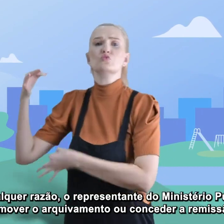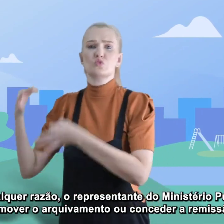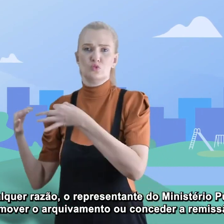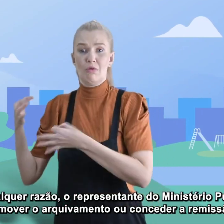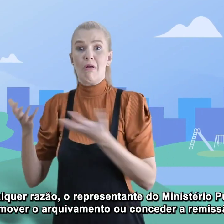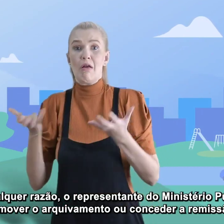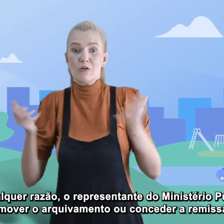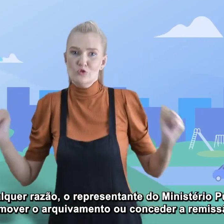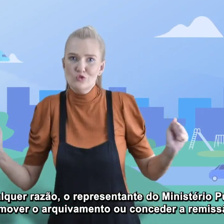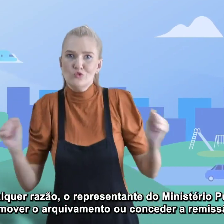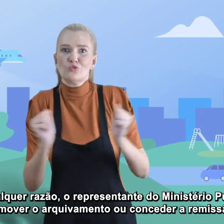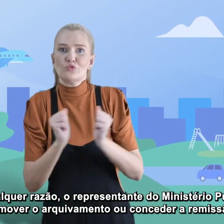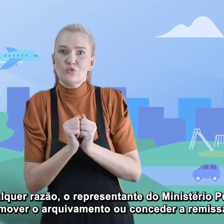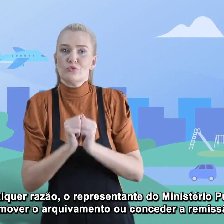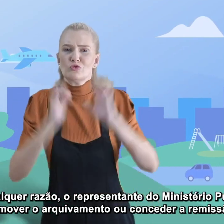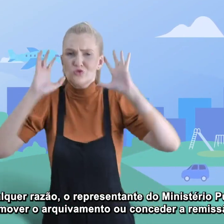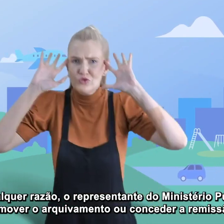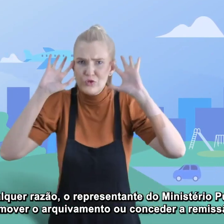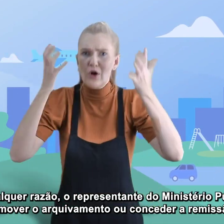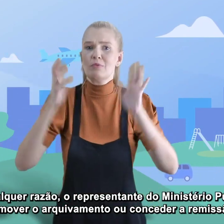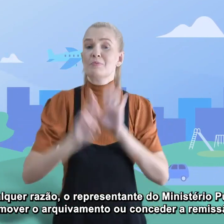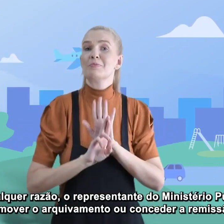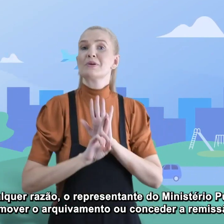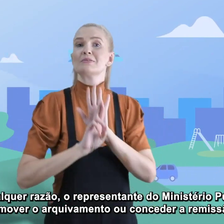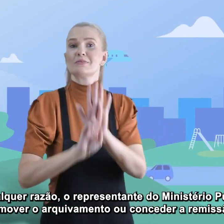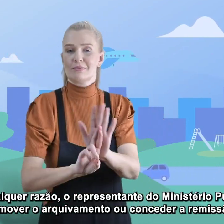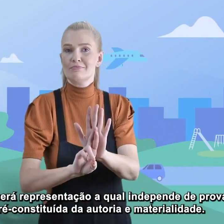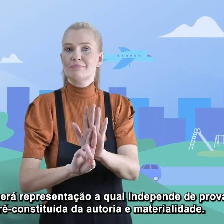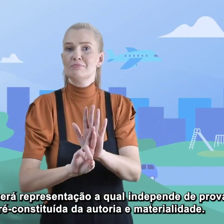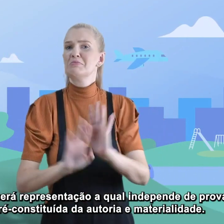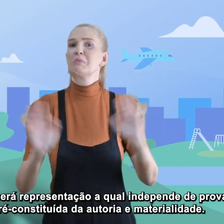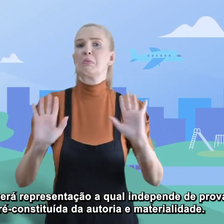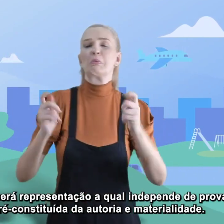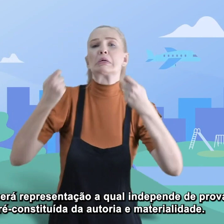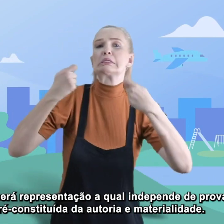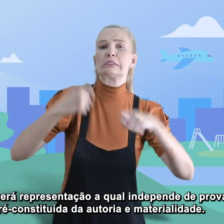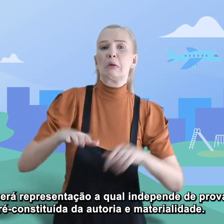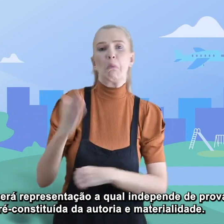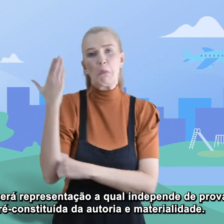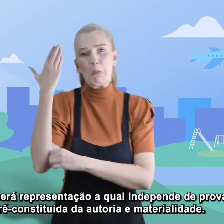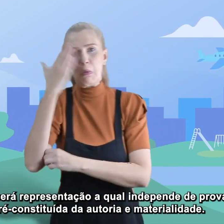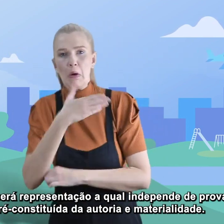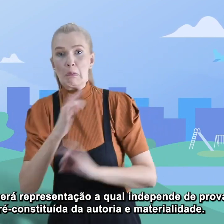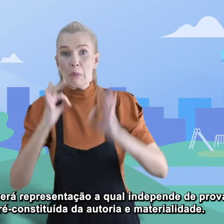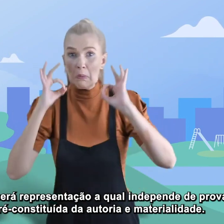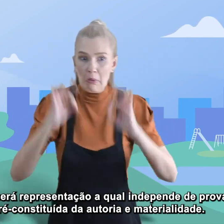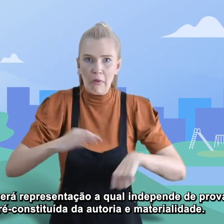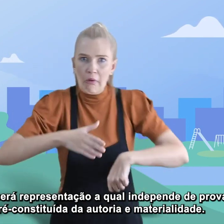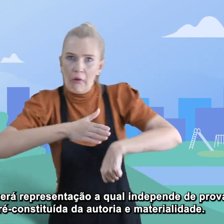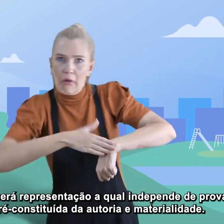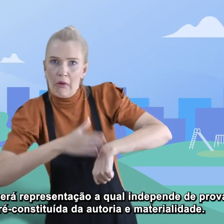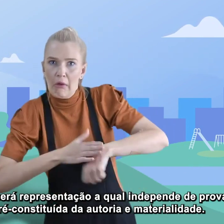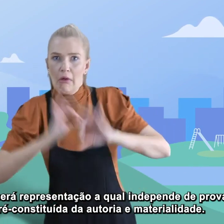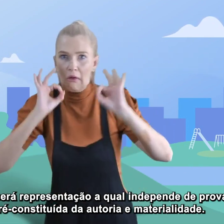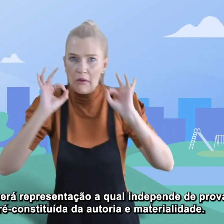Ministério Público não promover o arquivamento ou conceder a remissão, oferecerá representação a qual independe de prova pré-constituída